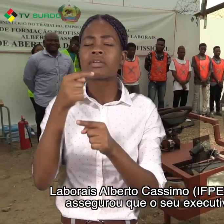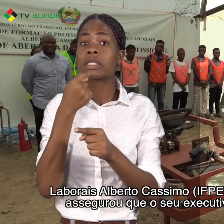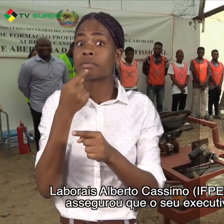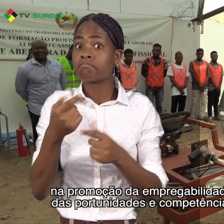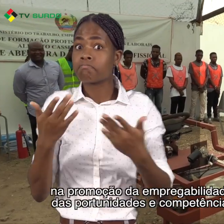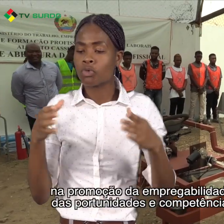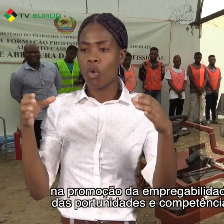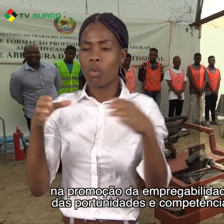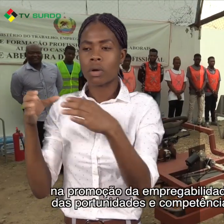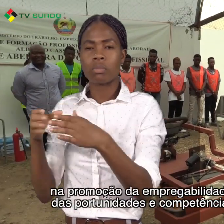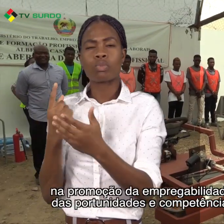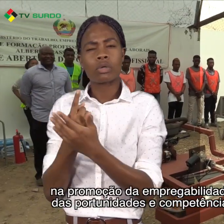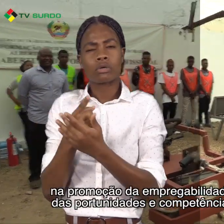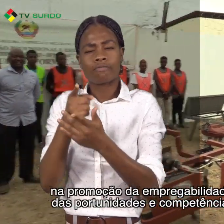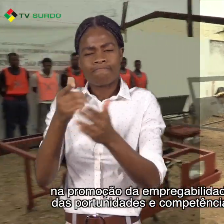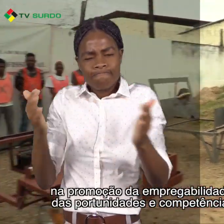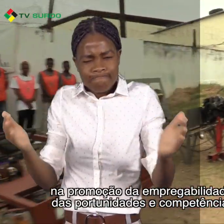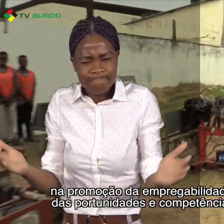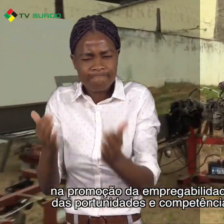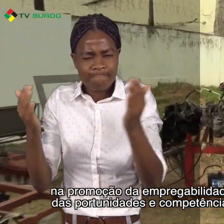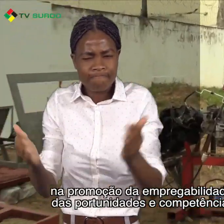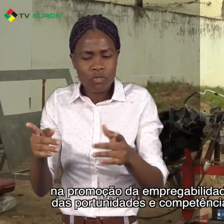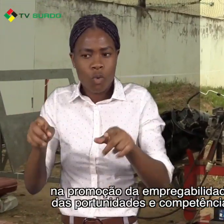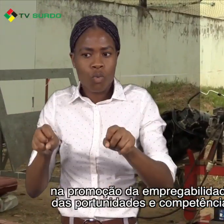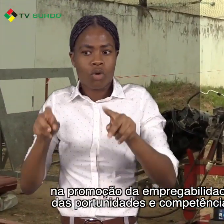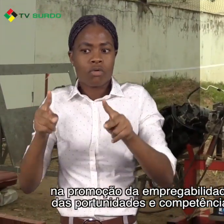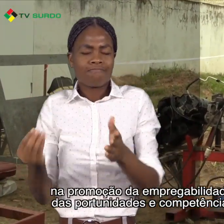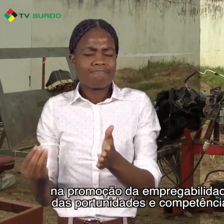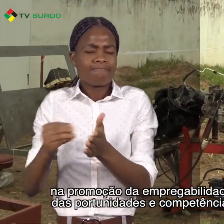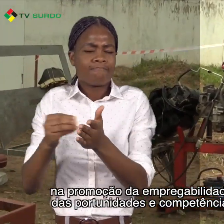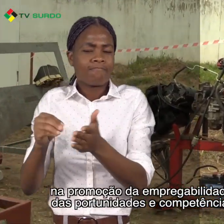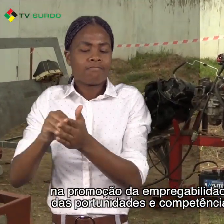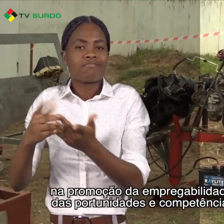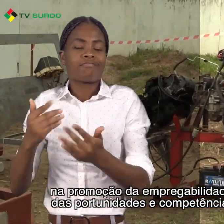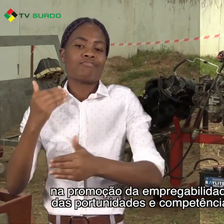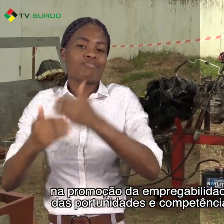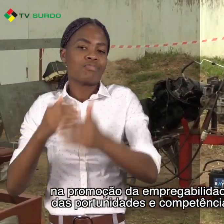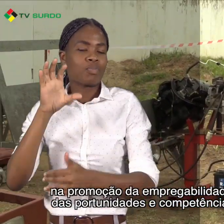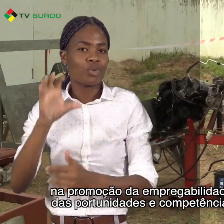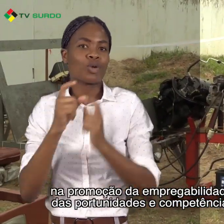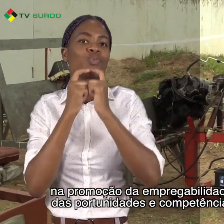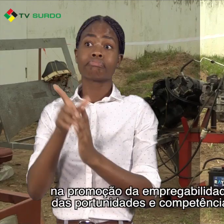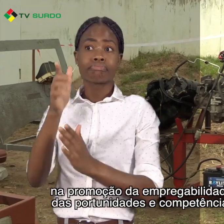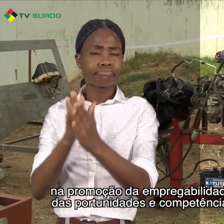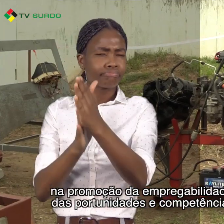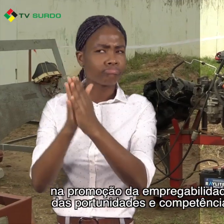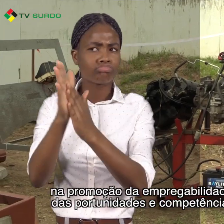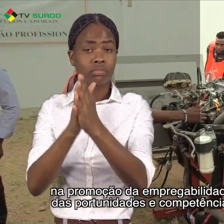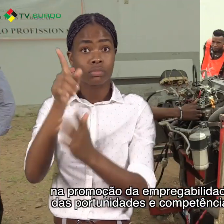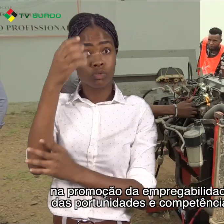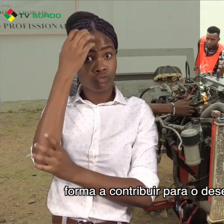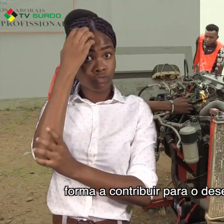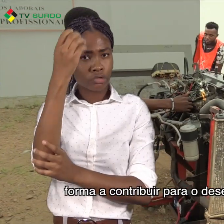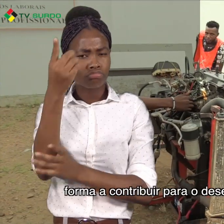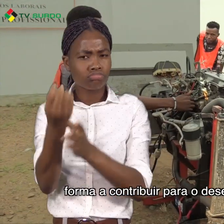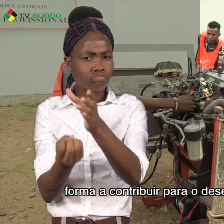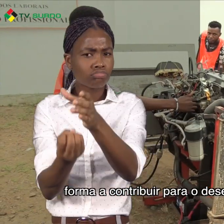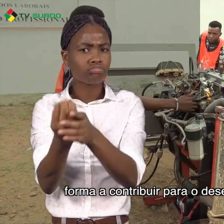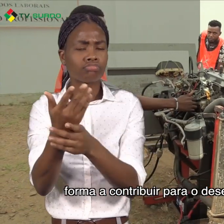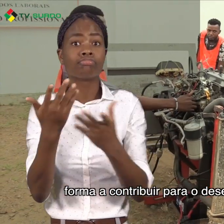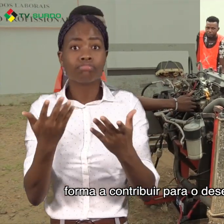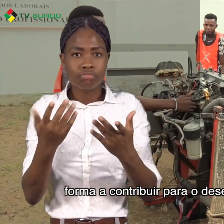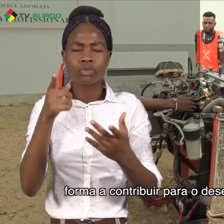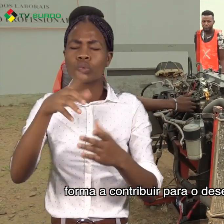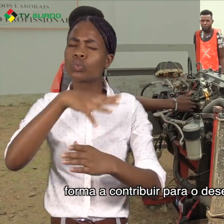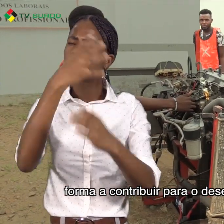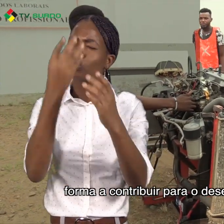está empenhado na promoção da empregabilidade através do aumento das oportunidades e competências dos moçambicanos de forma